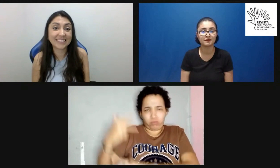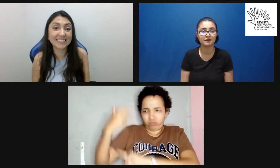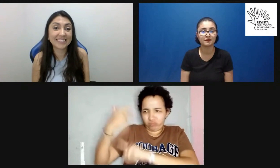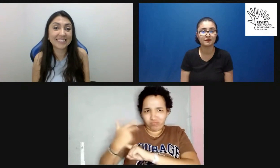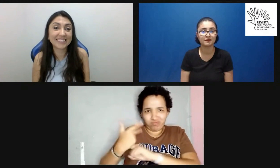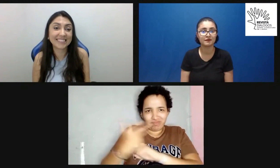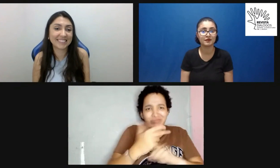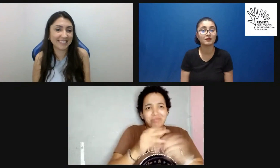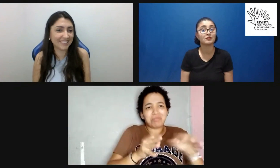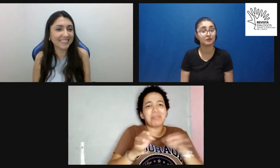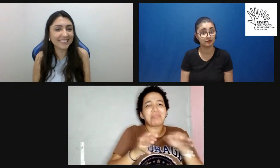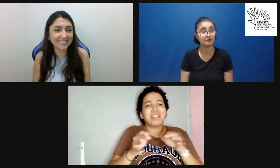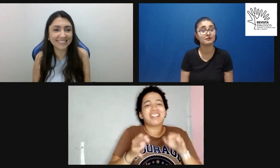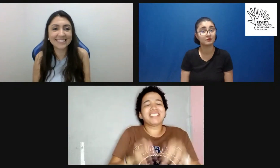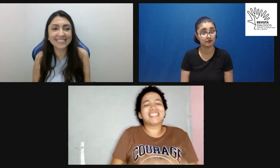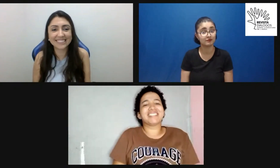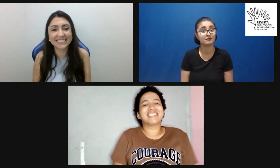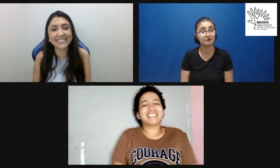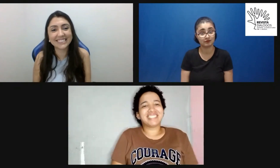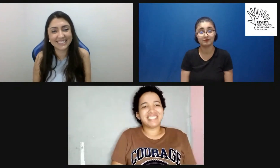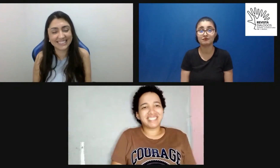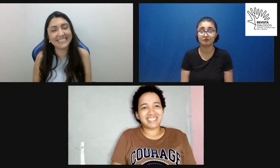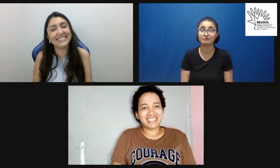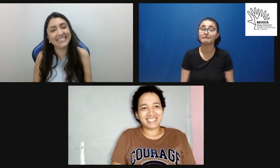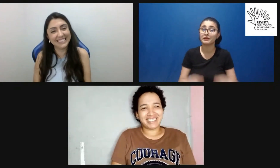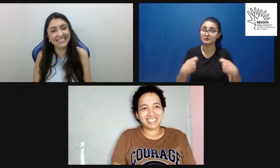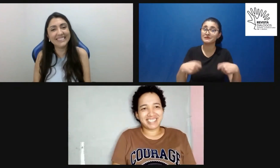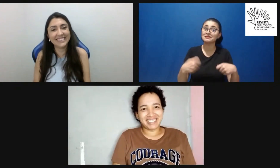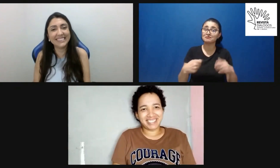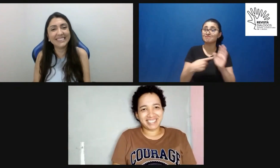organizar e produzir novos vídeos e divulgá-los.